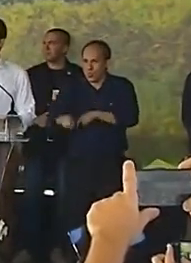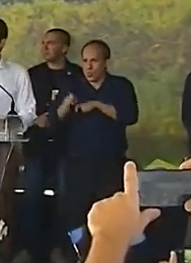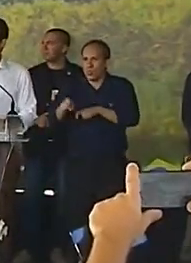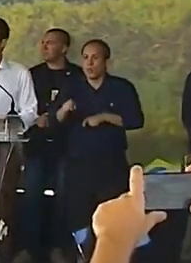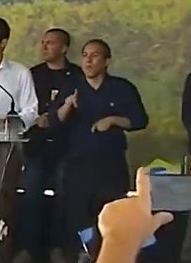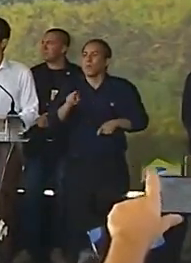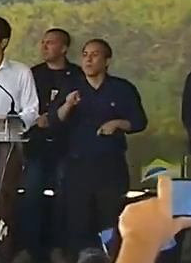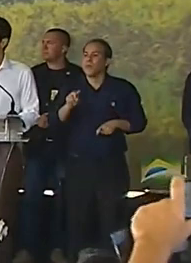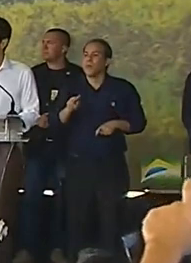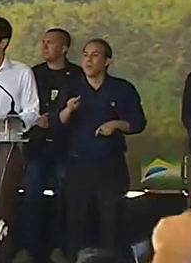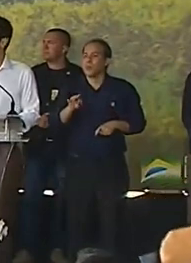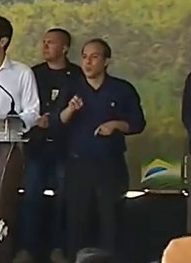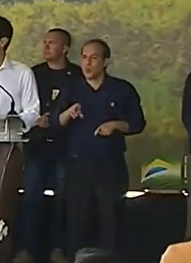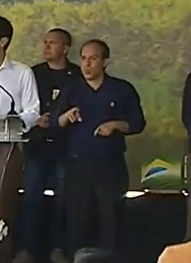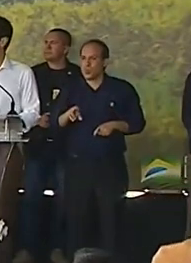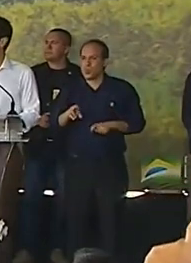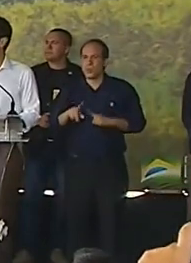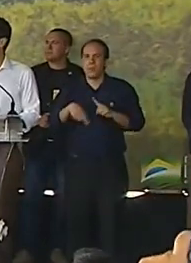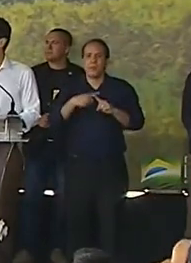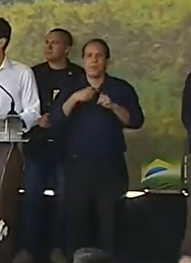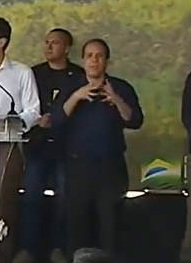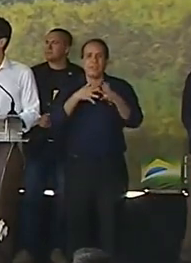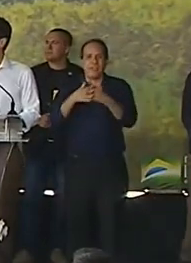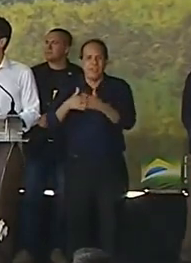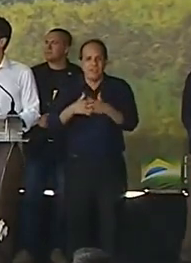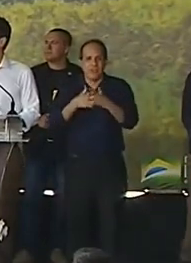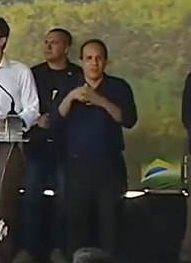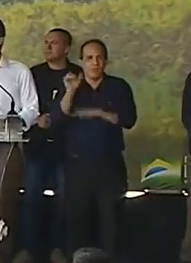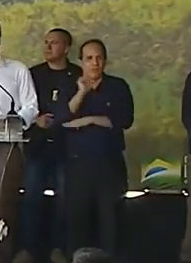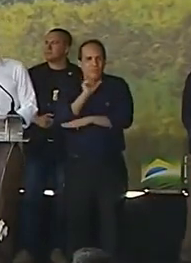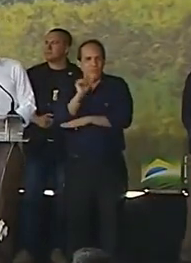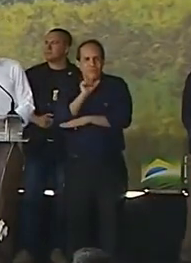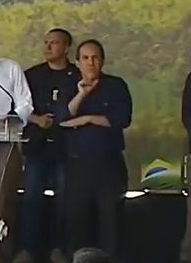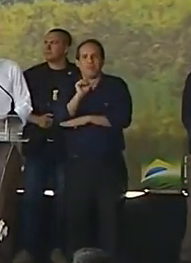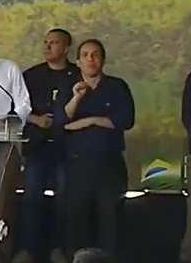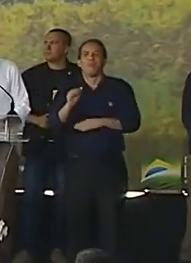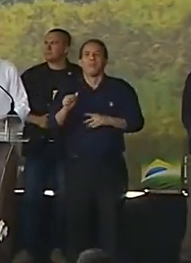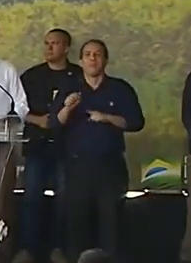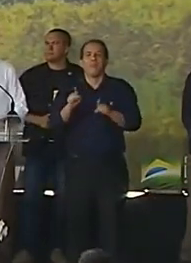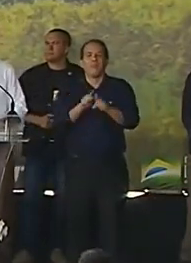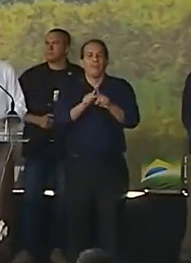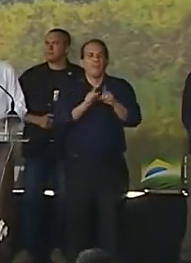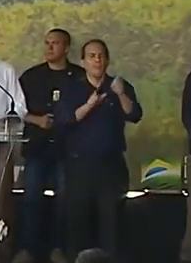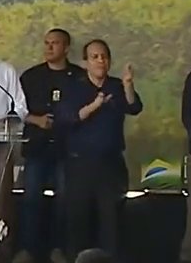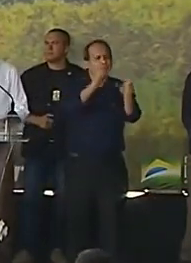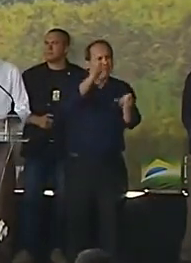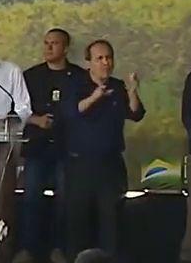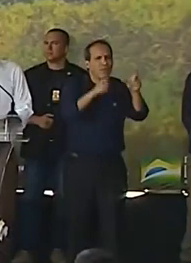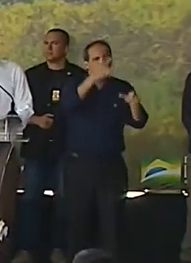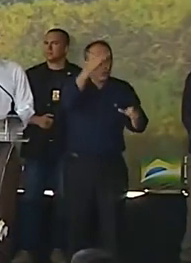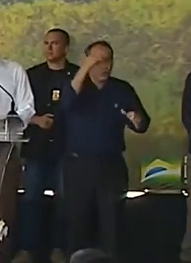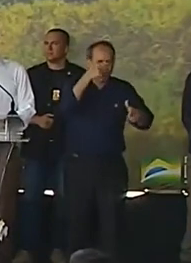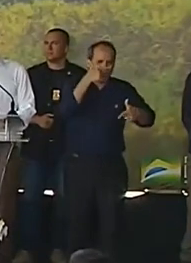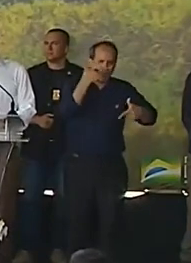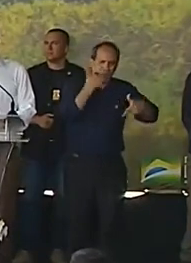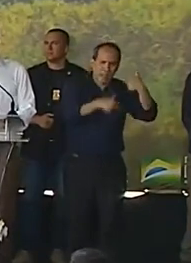cumprimentar caminhoneiros, cumprimentar a tantos trabalhadores e trabalhadoras que acreditam neste